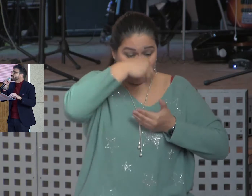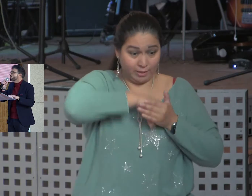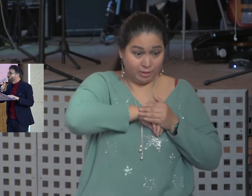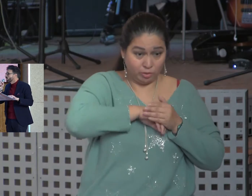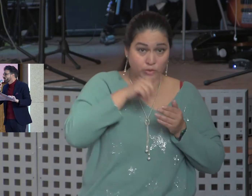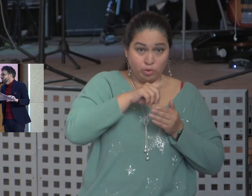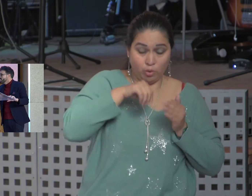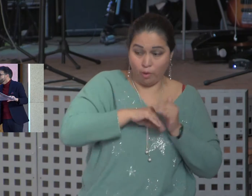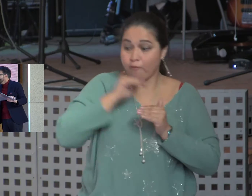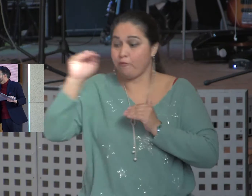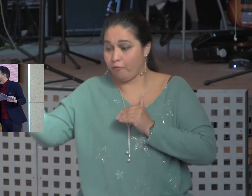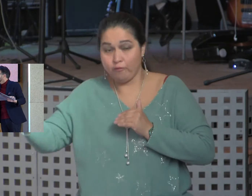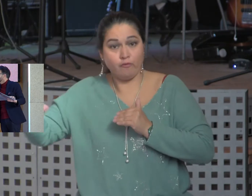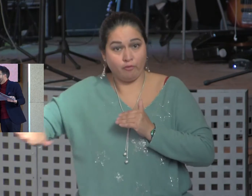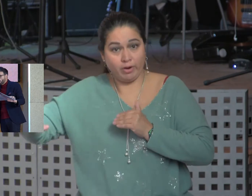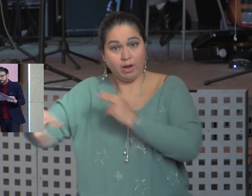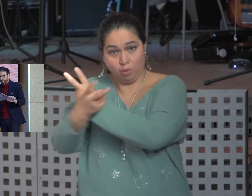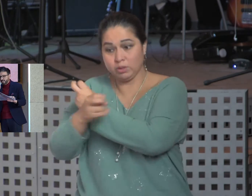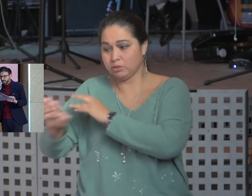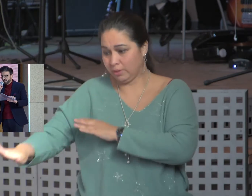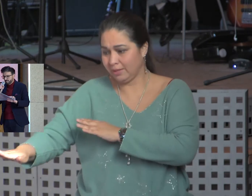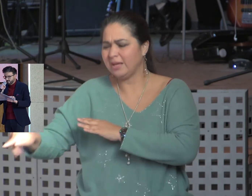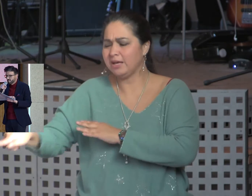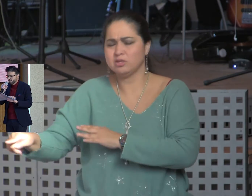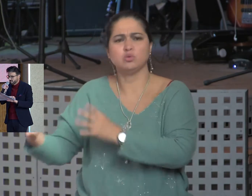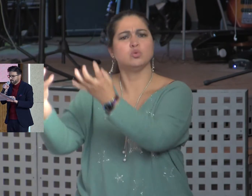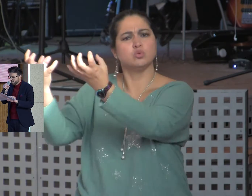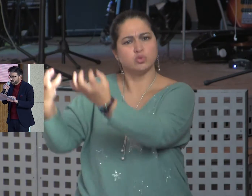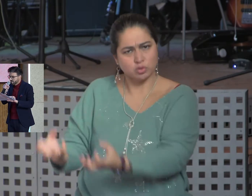Y me dijo, hijo de hombre,